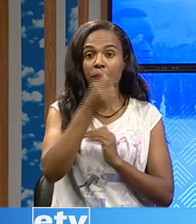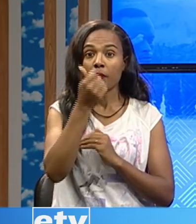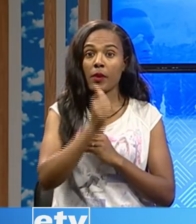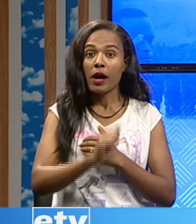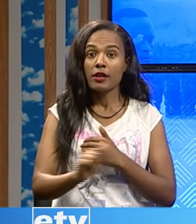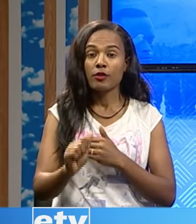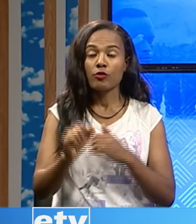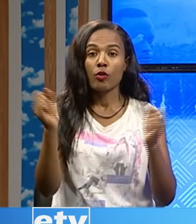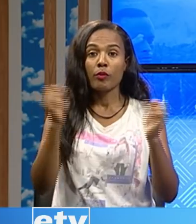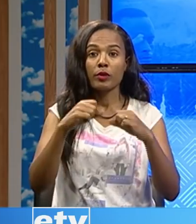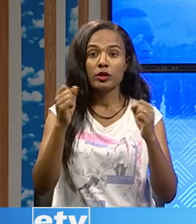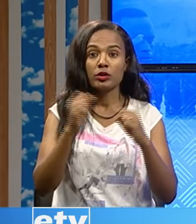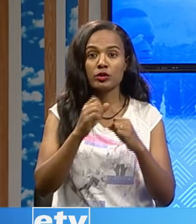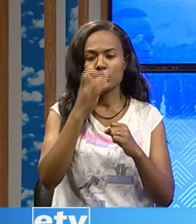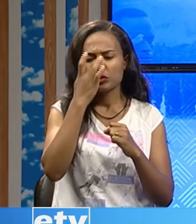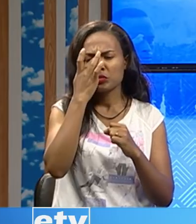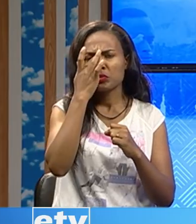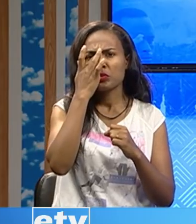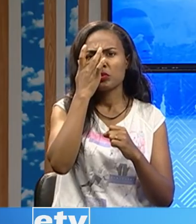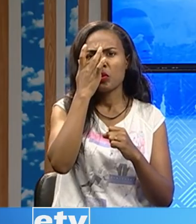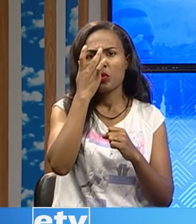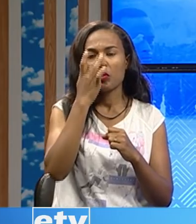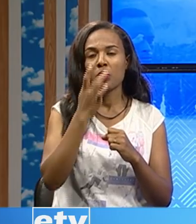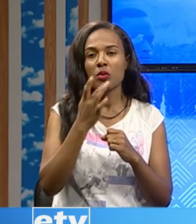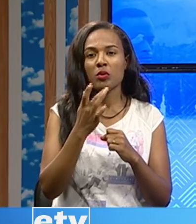ማንኛውም ግጭት ዝም ብሎ በግልፍተኝነት